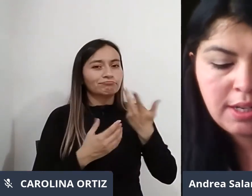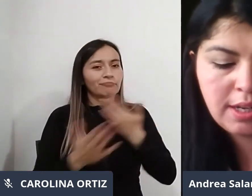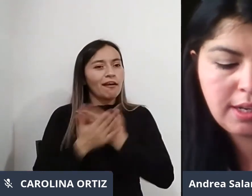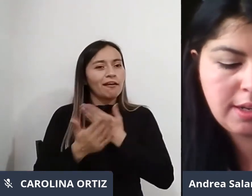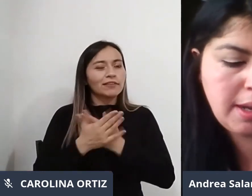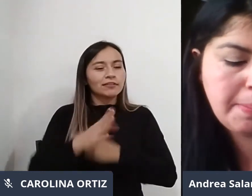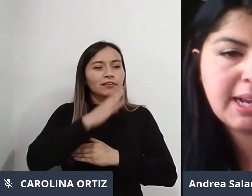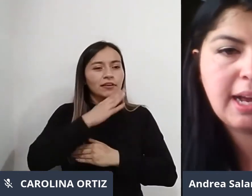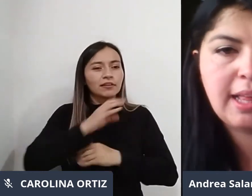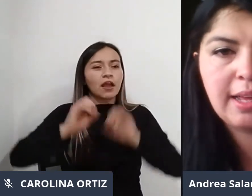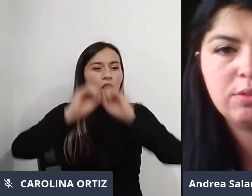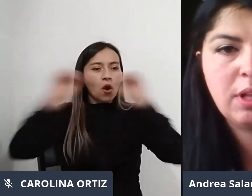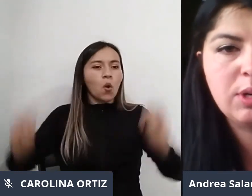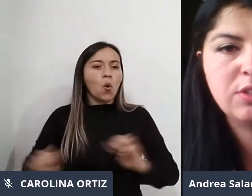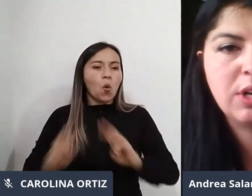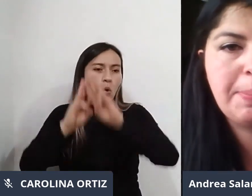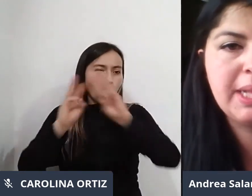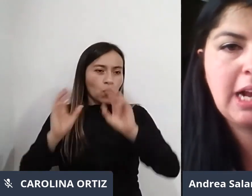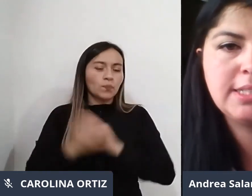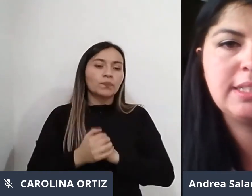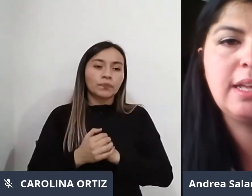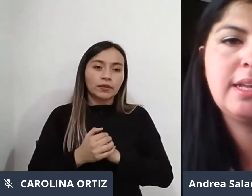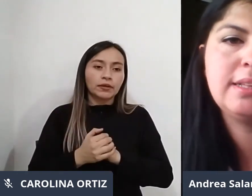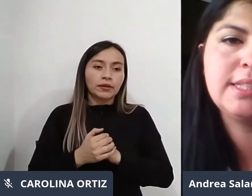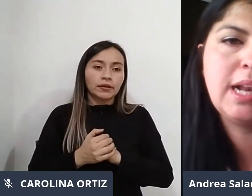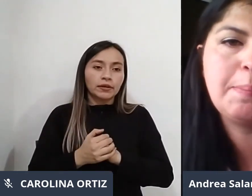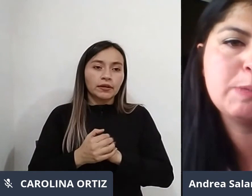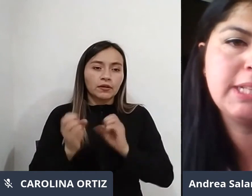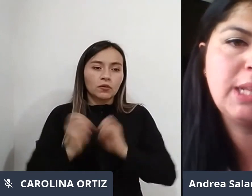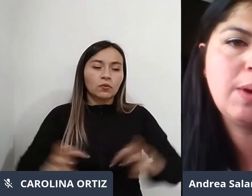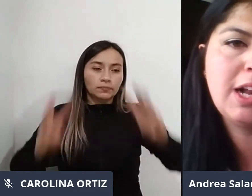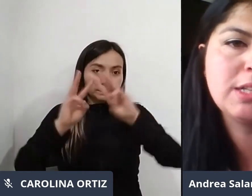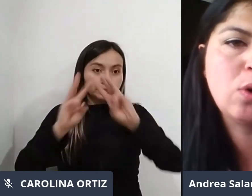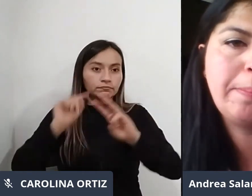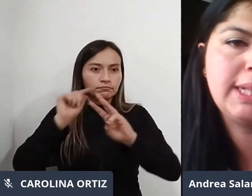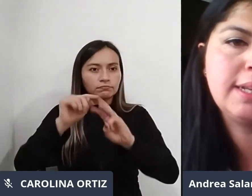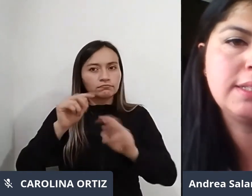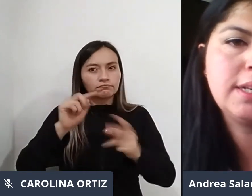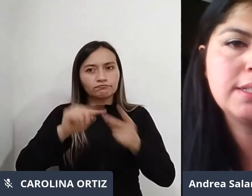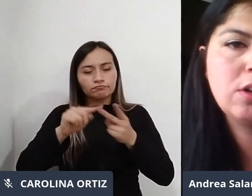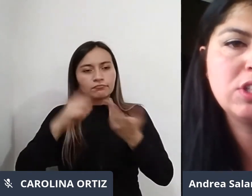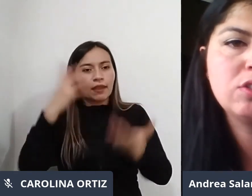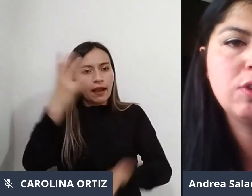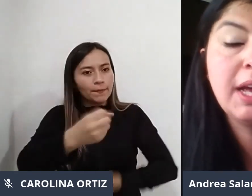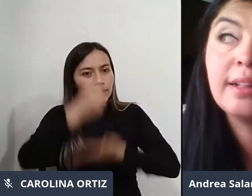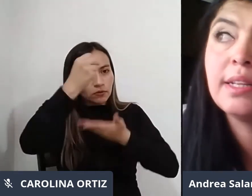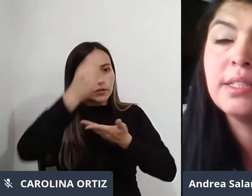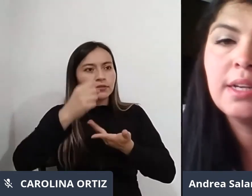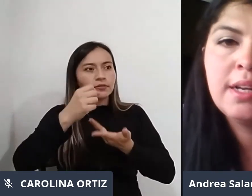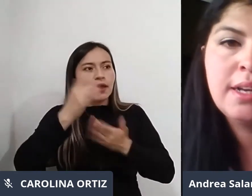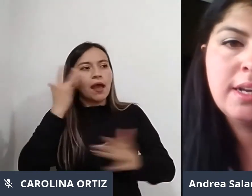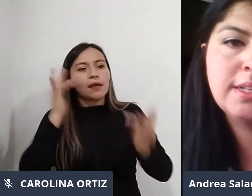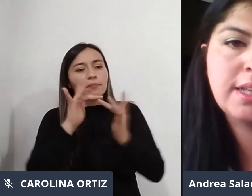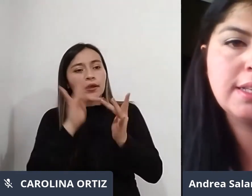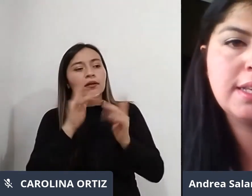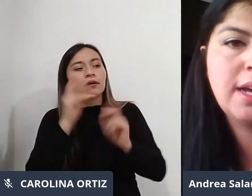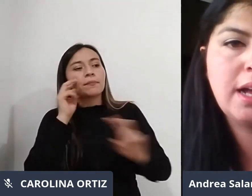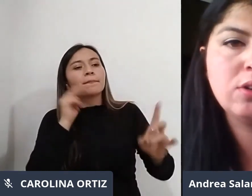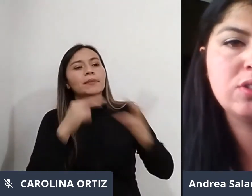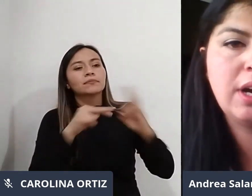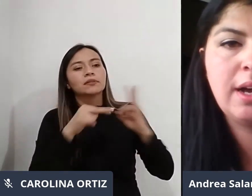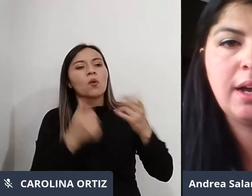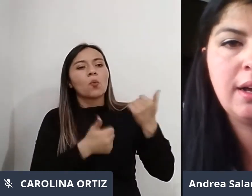instituciones, embarcada en una educación capitalista desde la perspectiva de las competencias. Los estudiantes